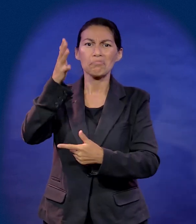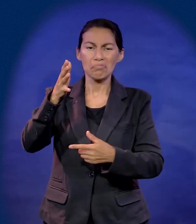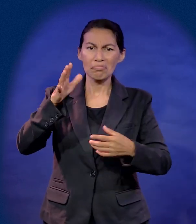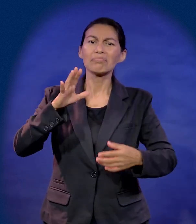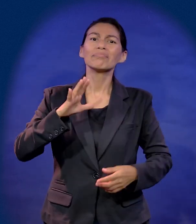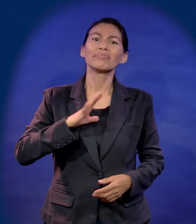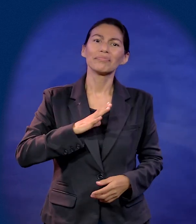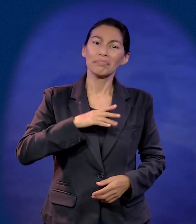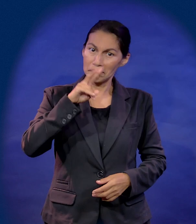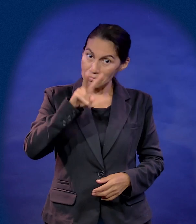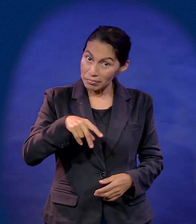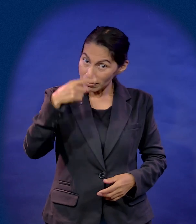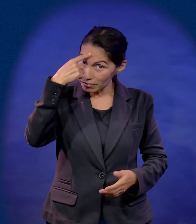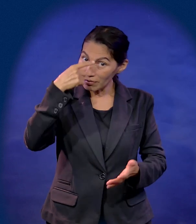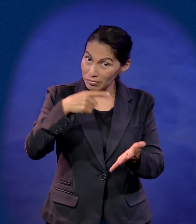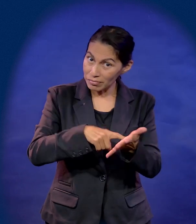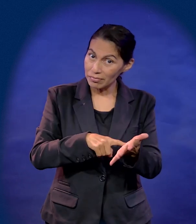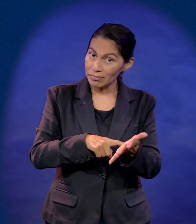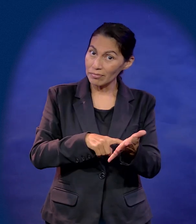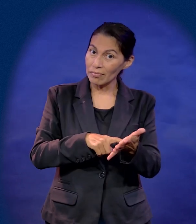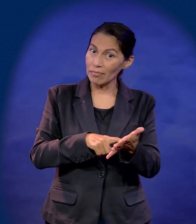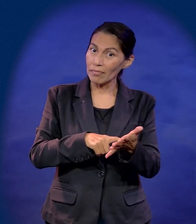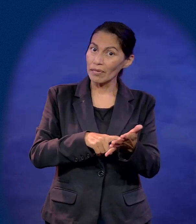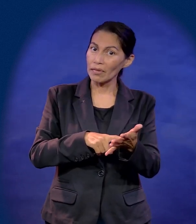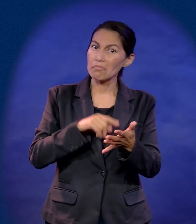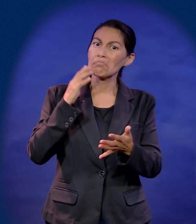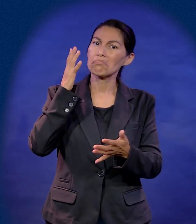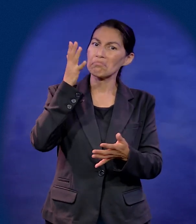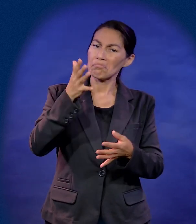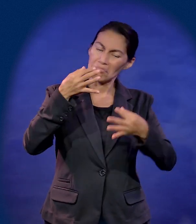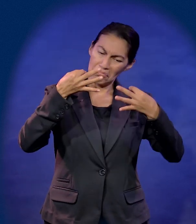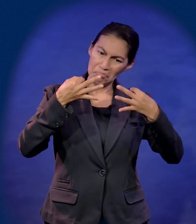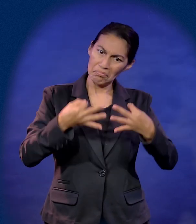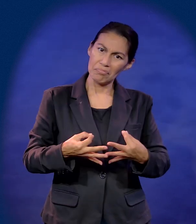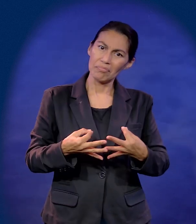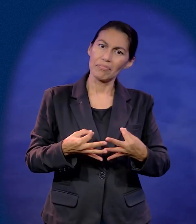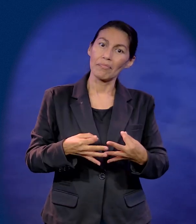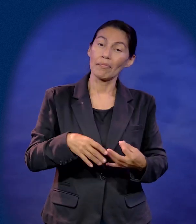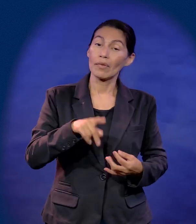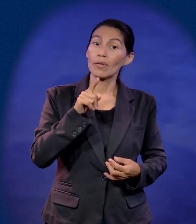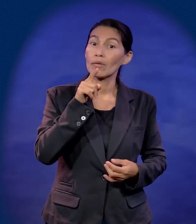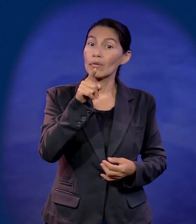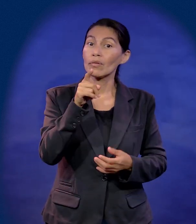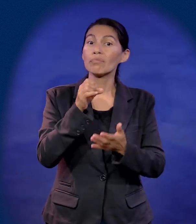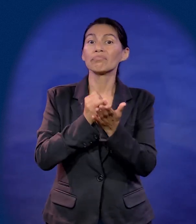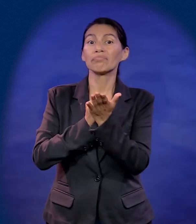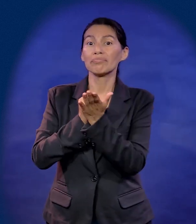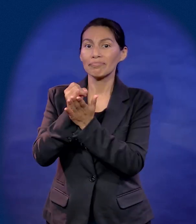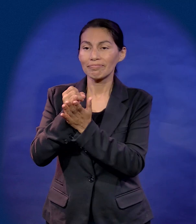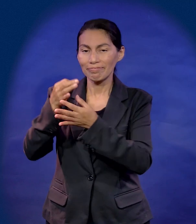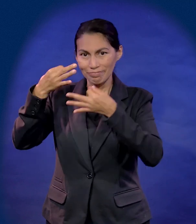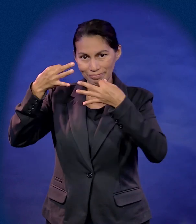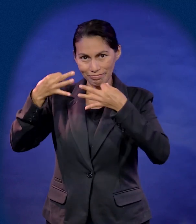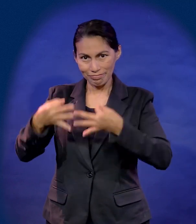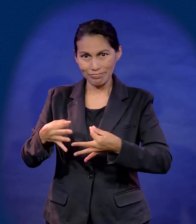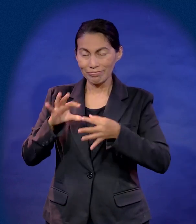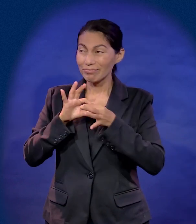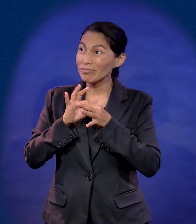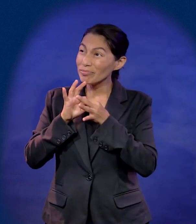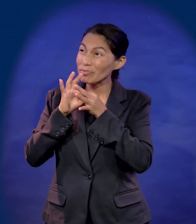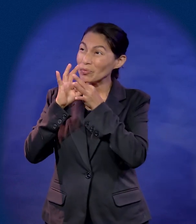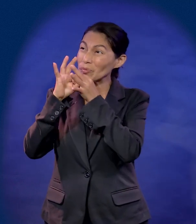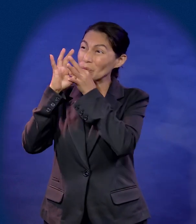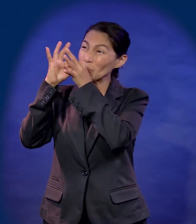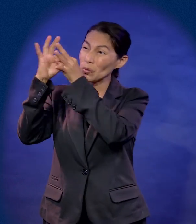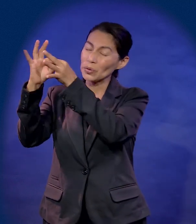camino. No tengas miedo, hay más futuro después de esto. Créeme, hay un mejor futuro.